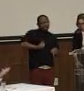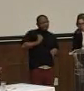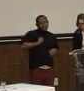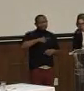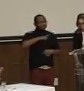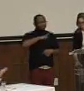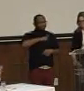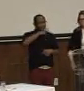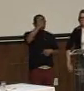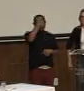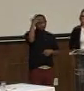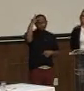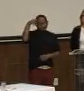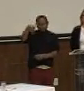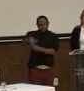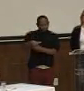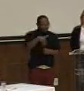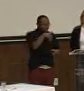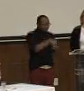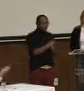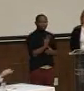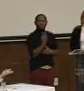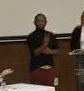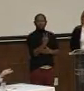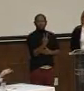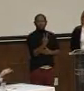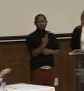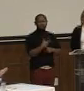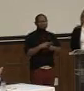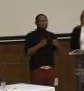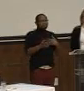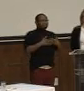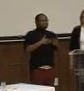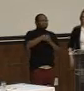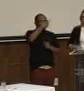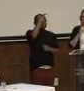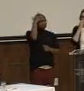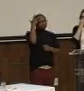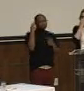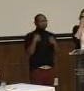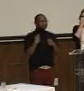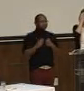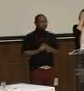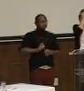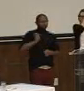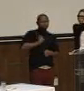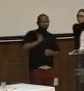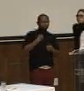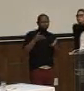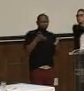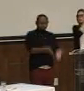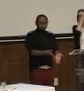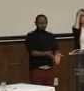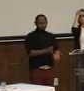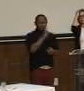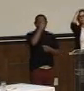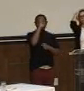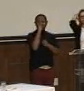servidores que votam para os dois candidatos, né? Mas independente de quem vai votar, que compareçam, que fortaleçam esse processo